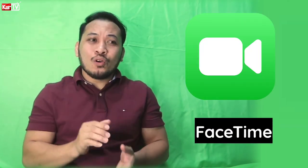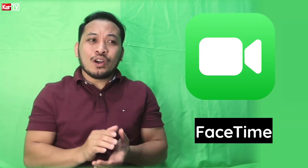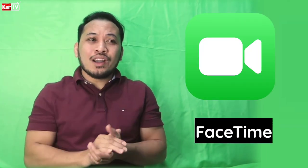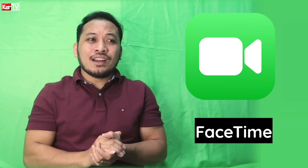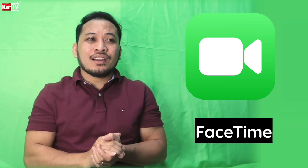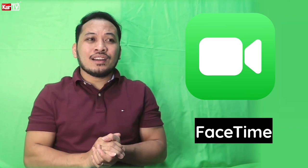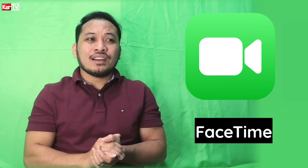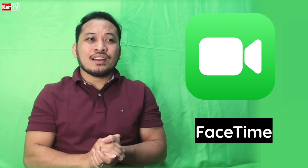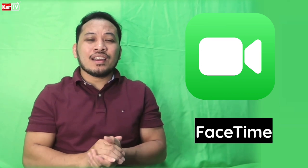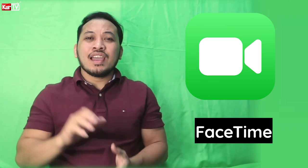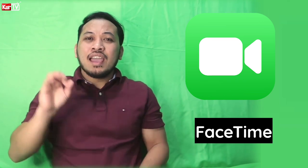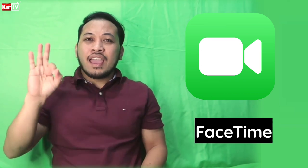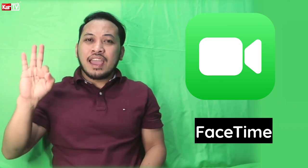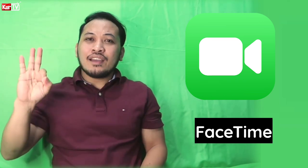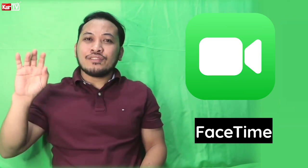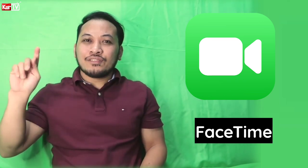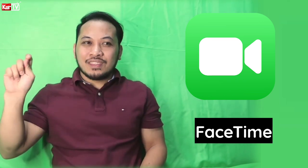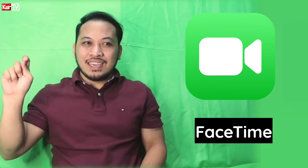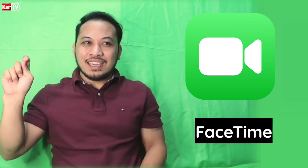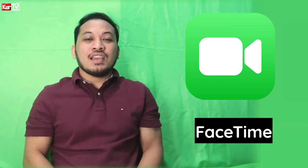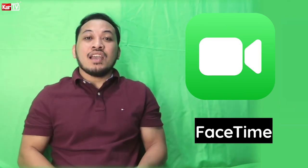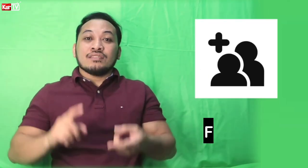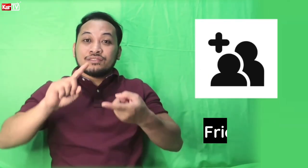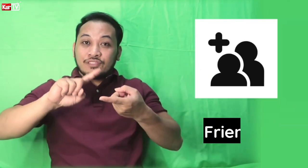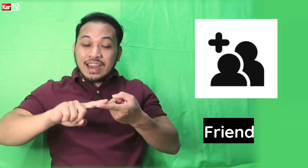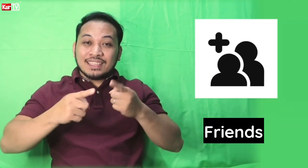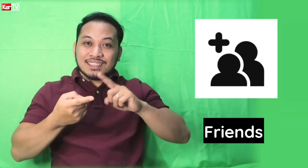Or FT. Friends.